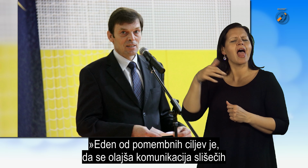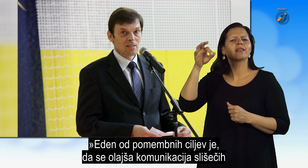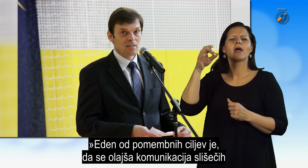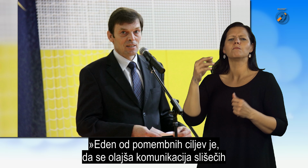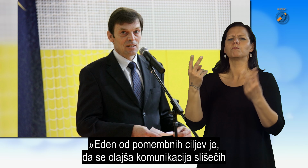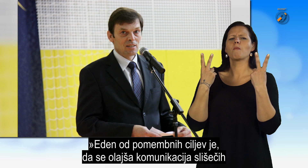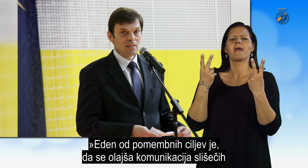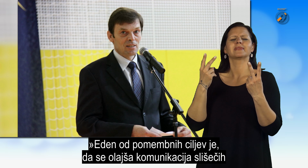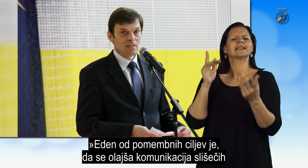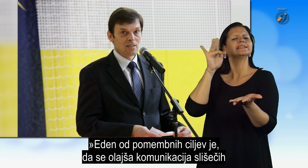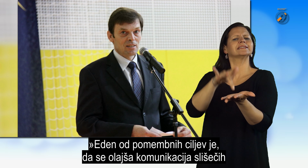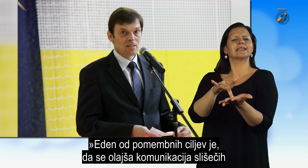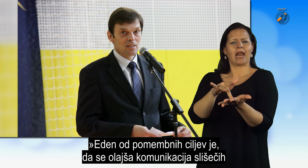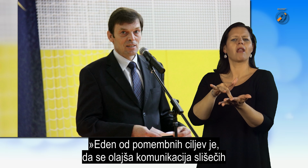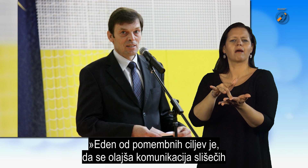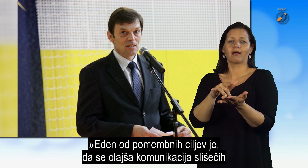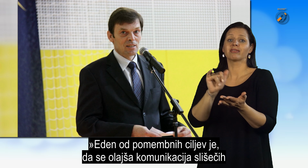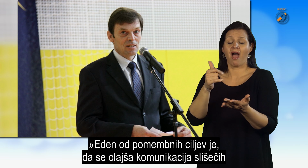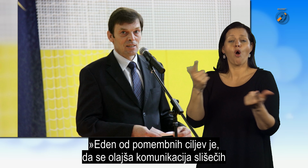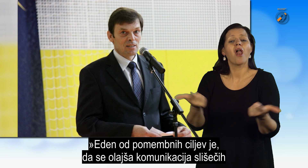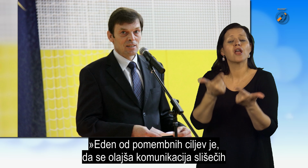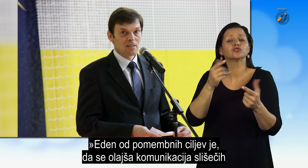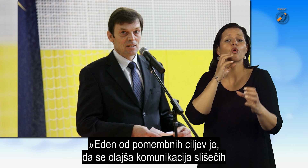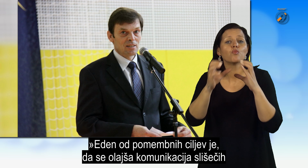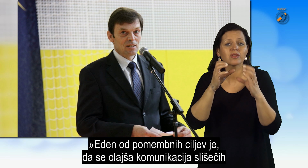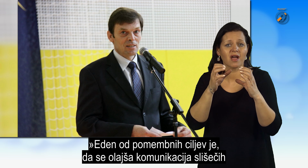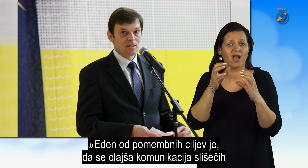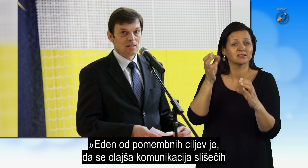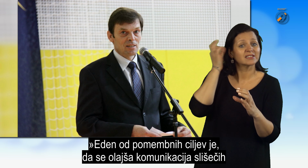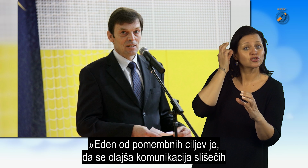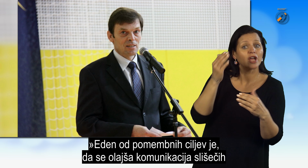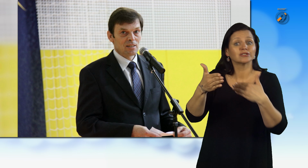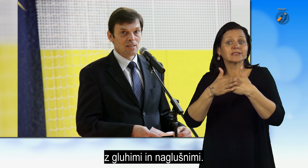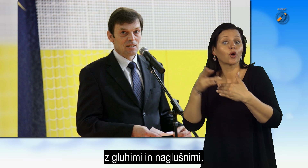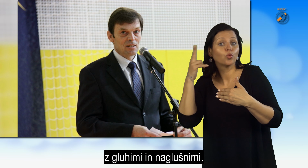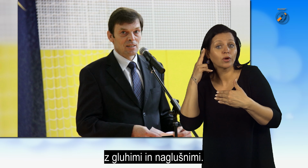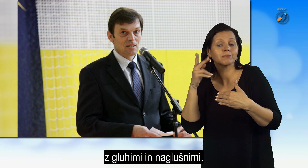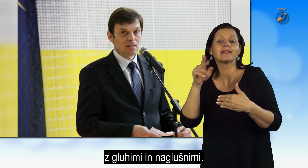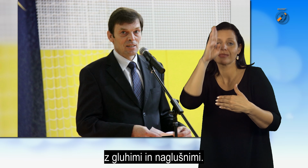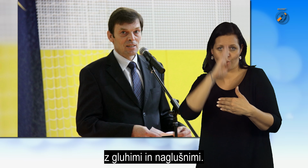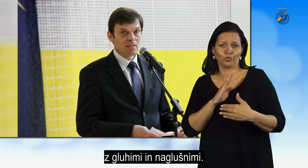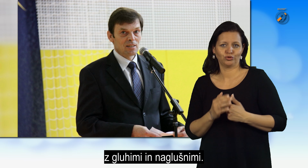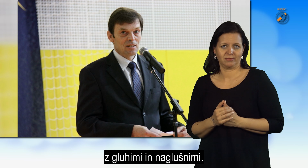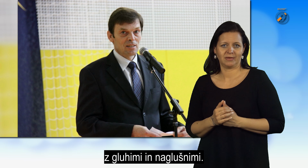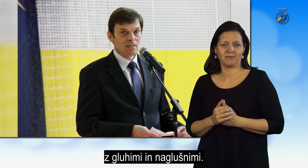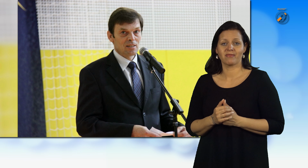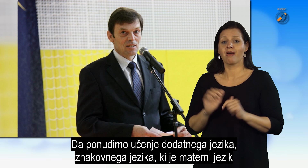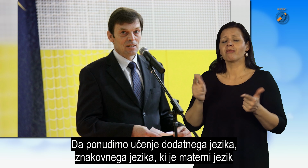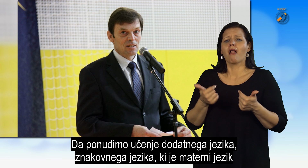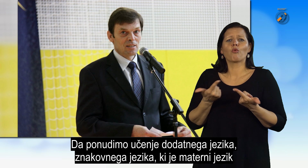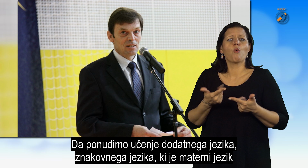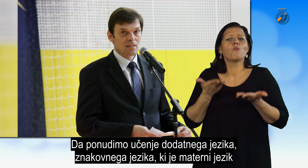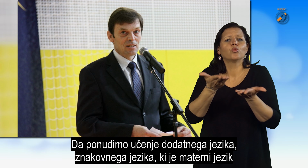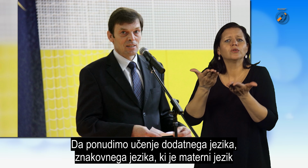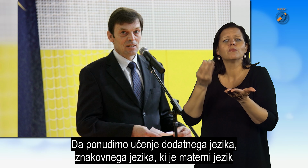Eden od pomembnih ciljev je, da se olajša komunikacija slišečih z gluhimi in naglušnimi, tako da ponudimo učenje